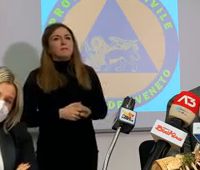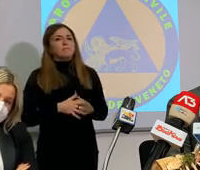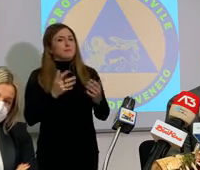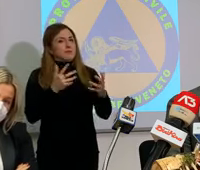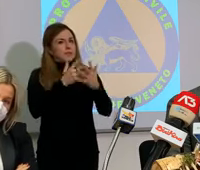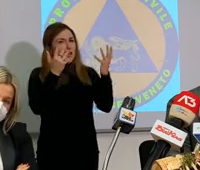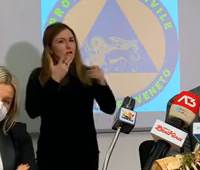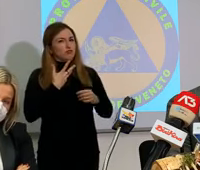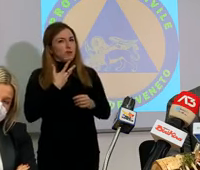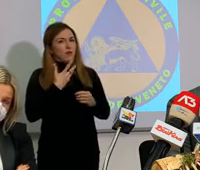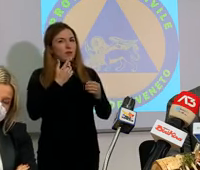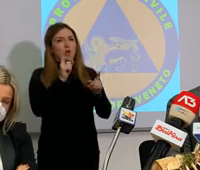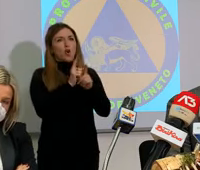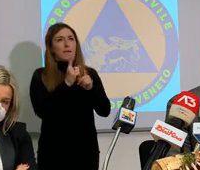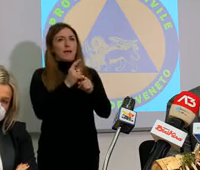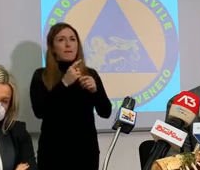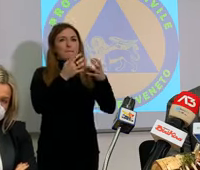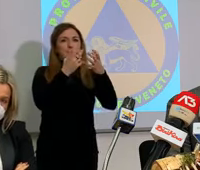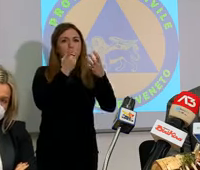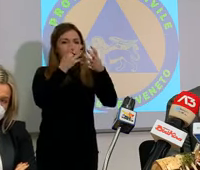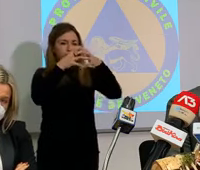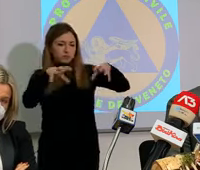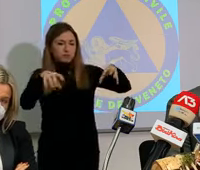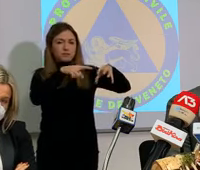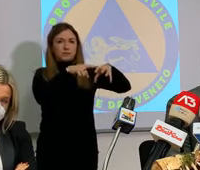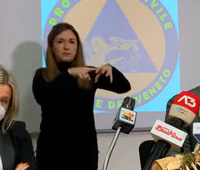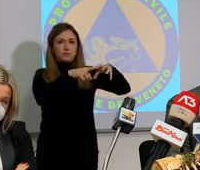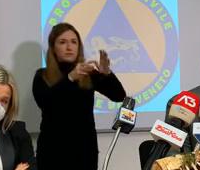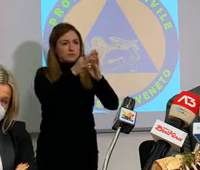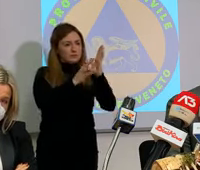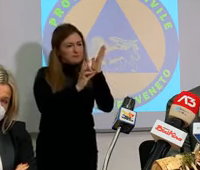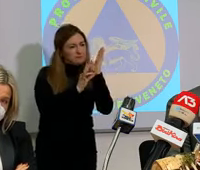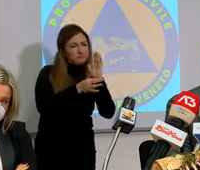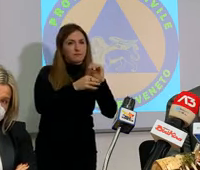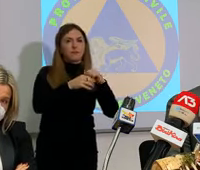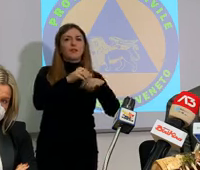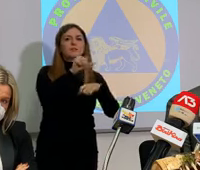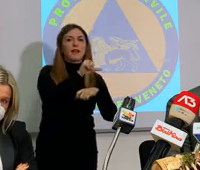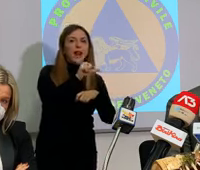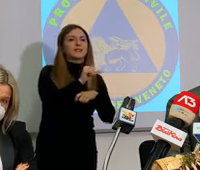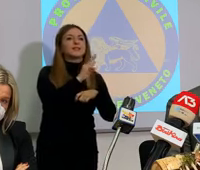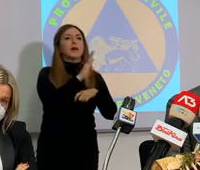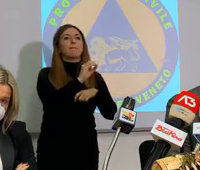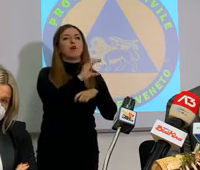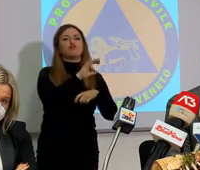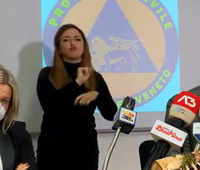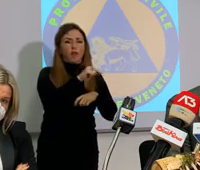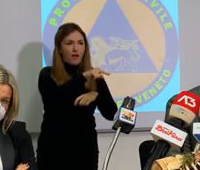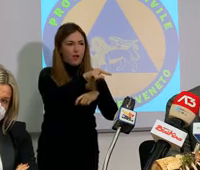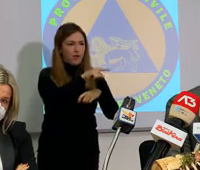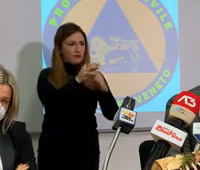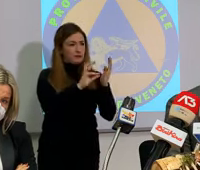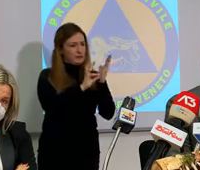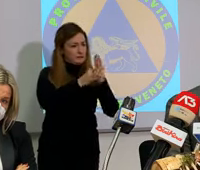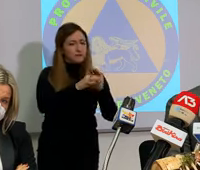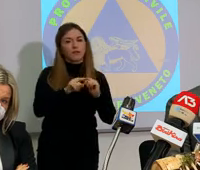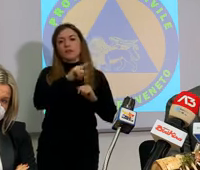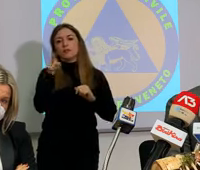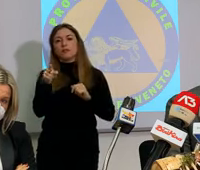come due partiti tra virgolette cioè gli ultrà rigoristi speranza boccia alcuni miller cts e quelli invece più